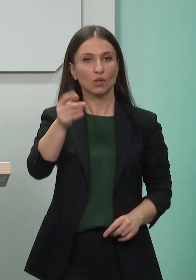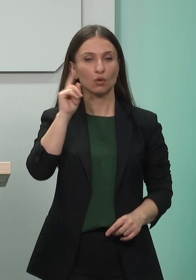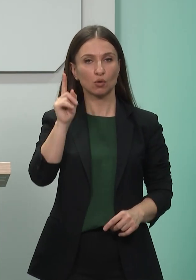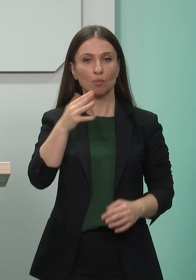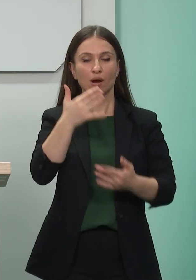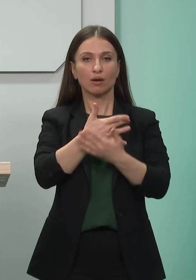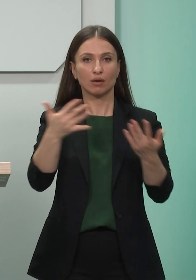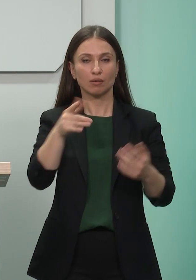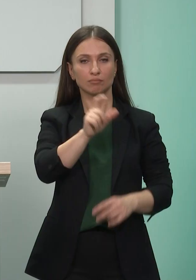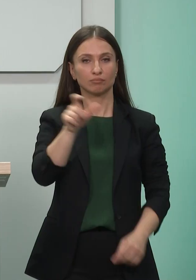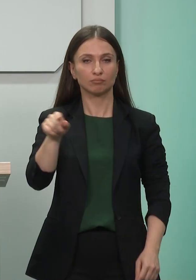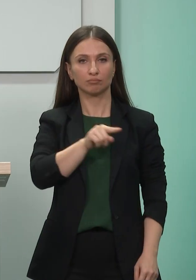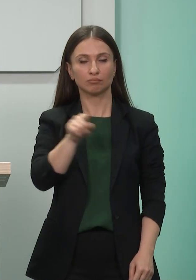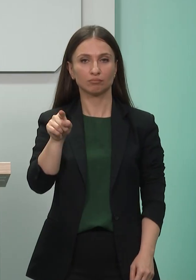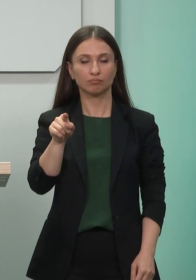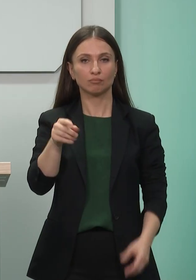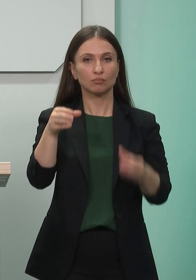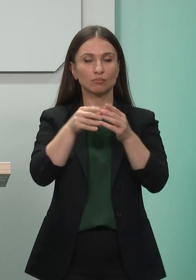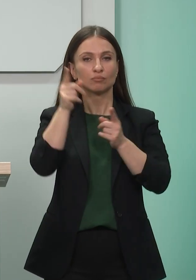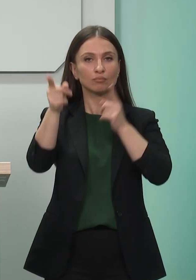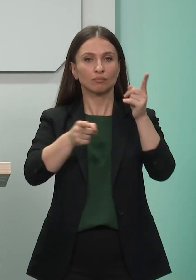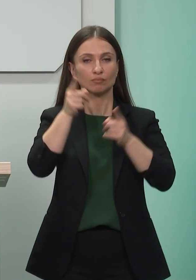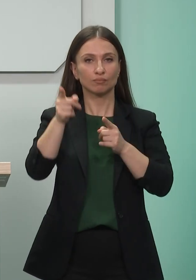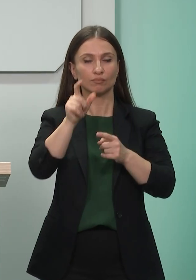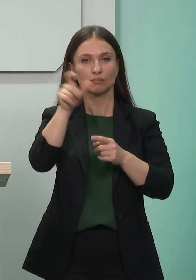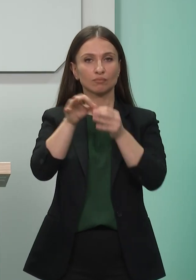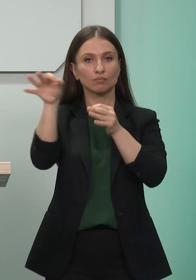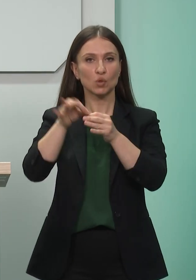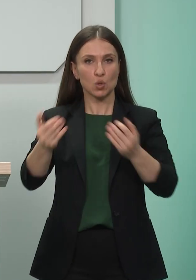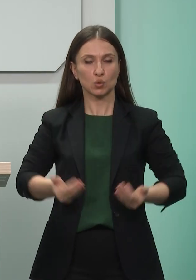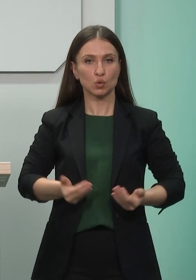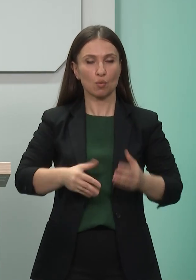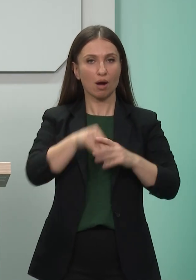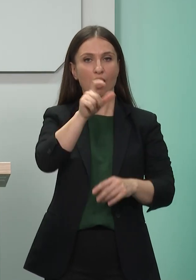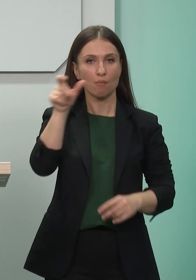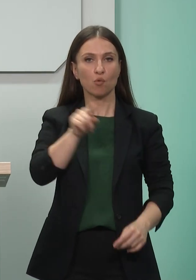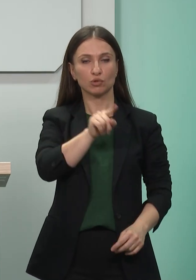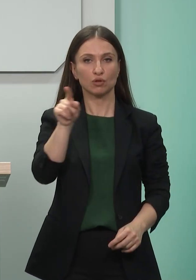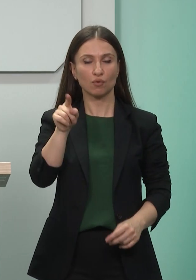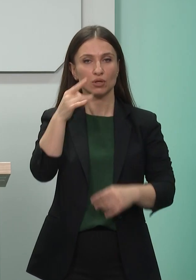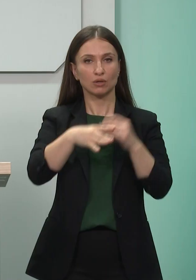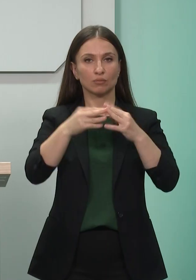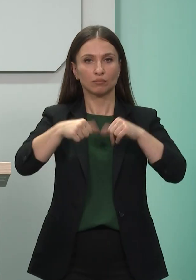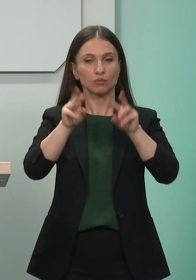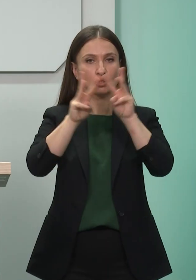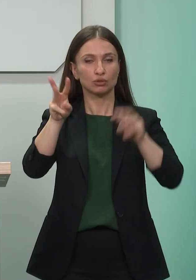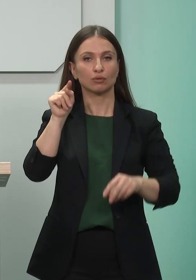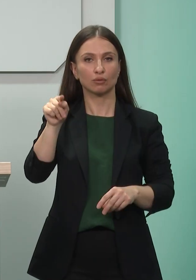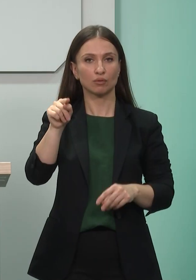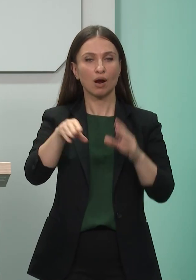რომ ეთნიკური უმცირესობებით კომპაქტურად დასახლებულ რეგიონებში მცხოვრებ ამომრჩევლებს CESCO-ს